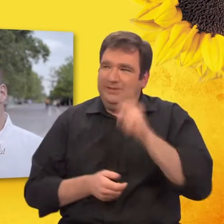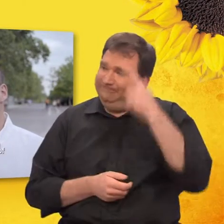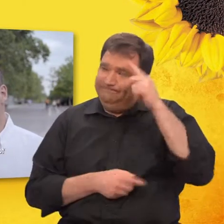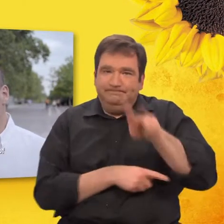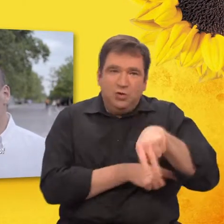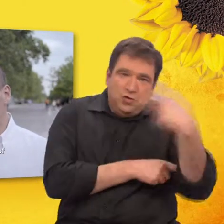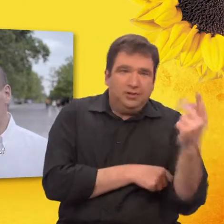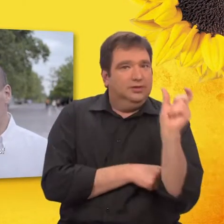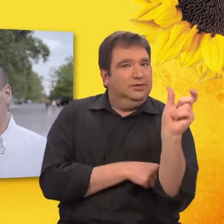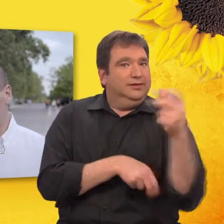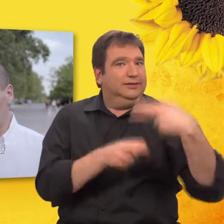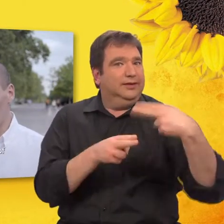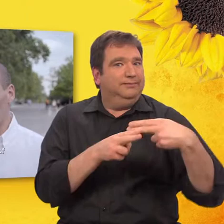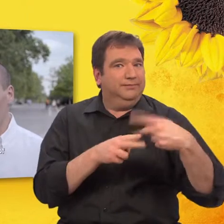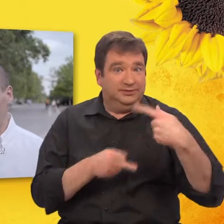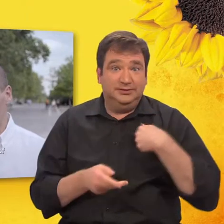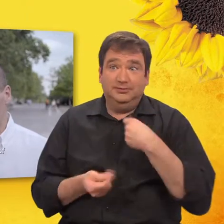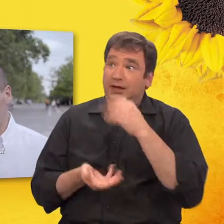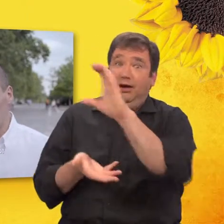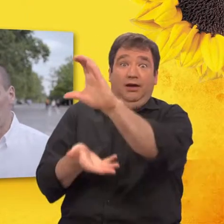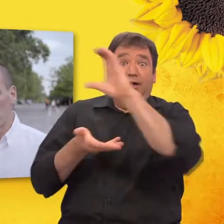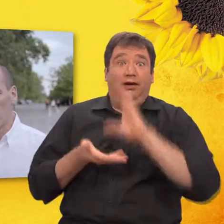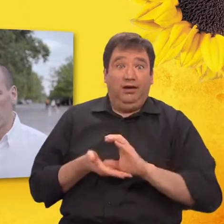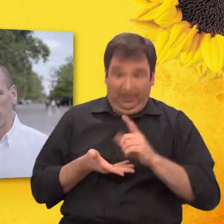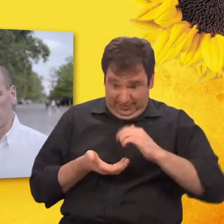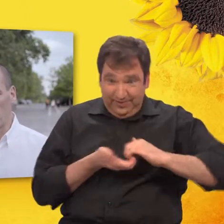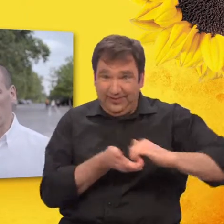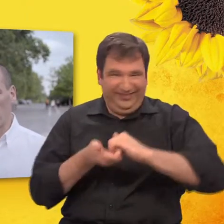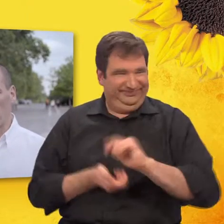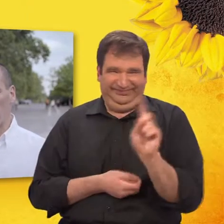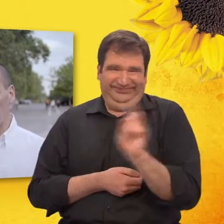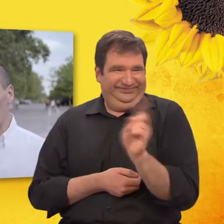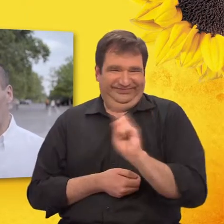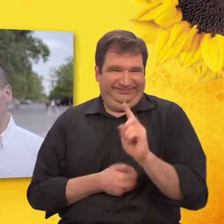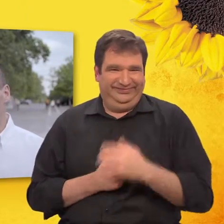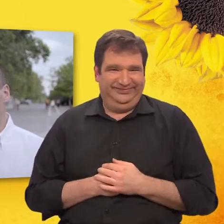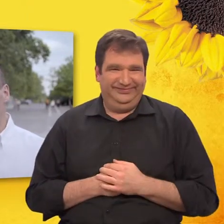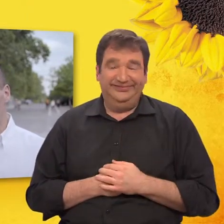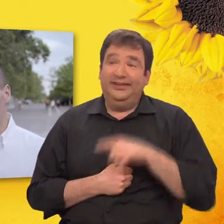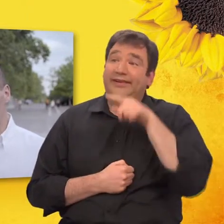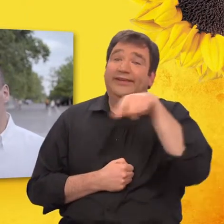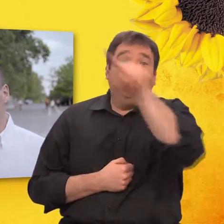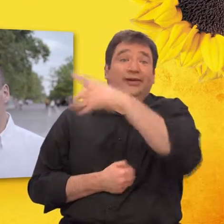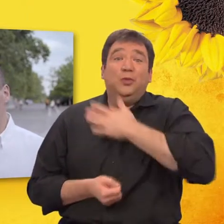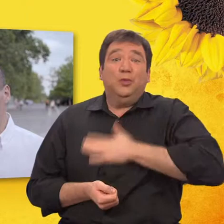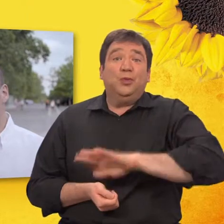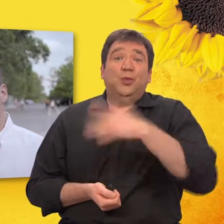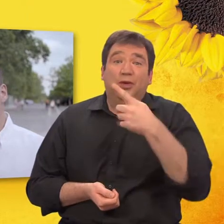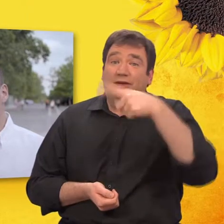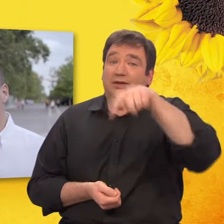δεν είχαν καμία σχέση με την έννοια της αλληλεγγύης έτσι όπως την καταλαβαίνουν. Είχαν το μόνο πράγμα που προσπάθησαν να κάνουν να μεταφέρουν τις ζημιές από